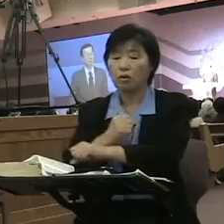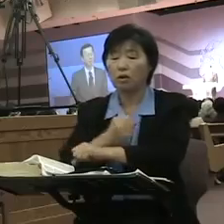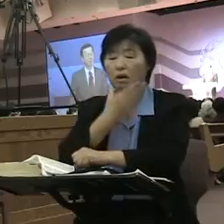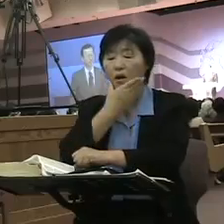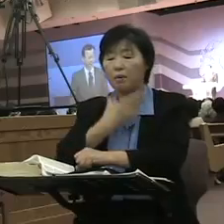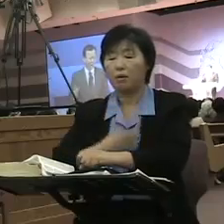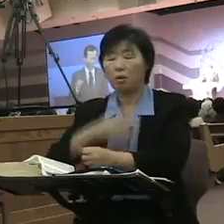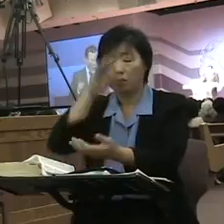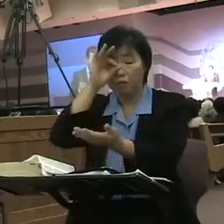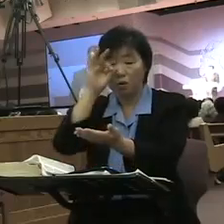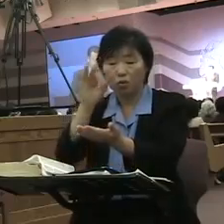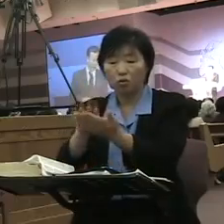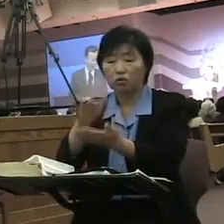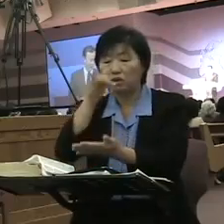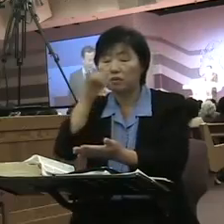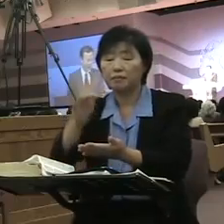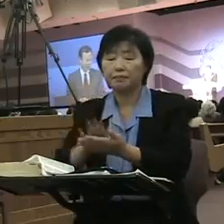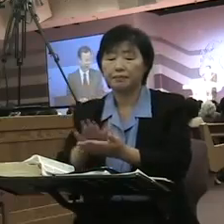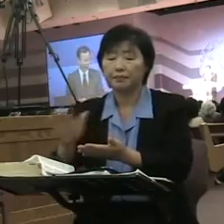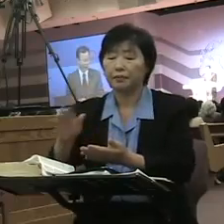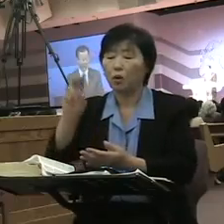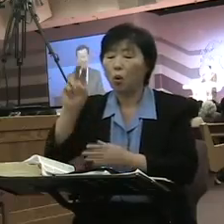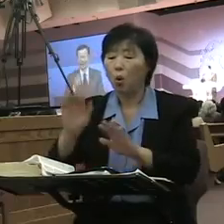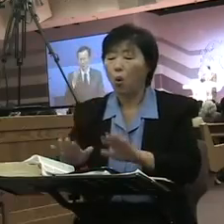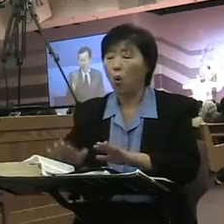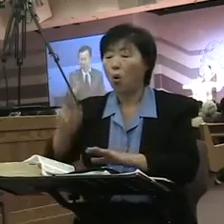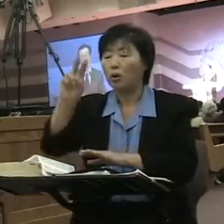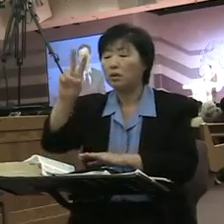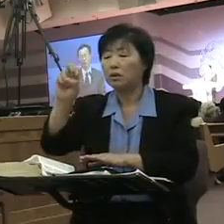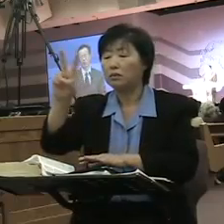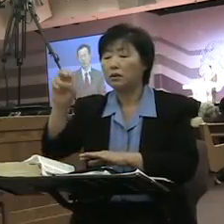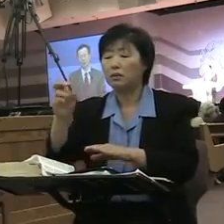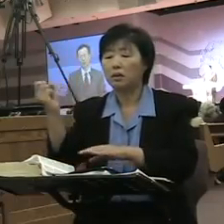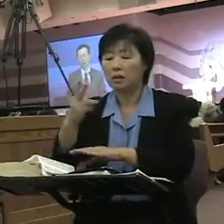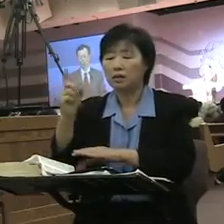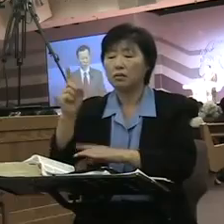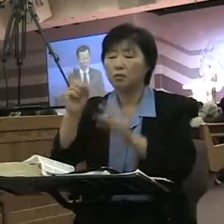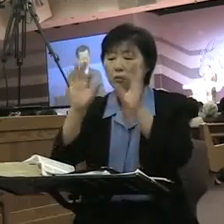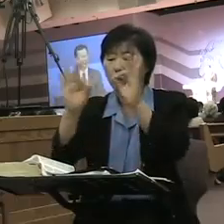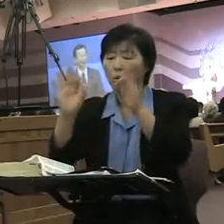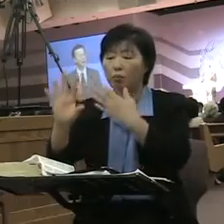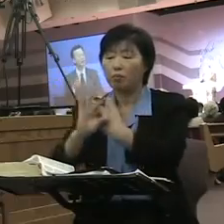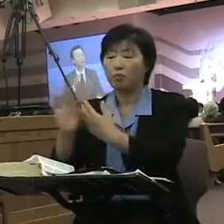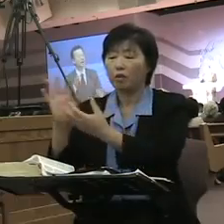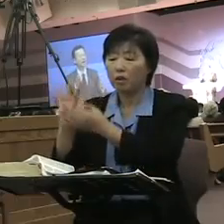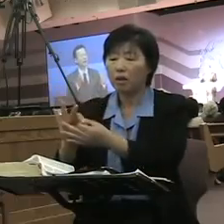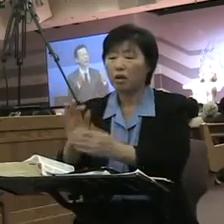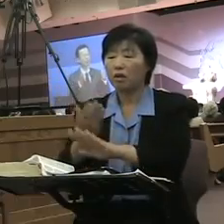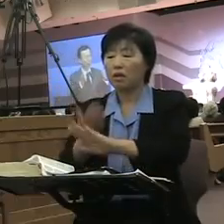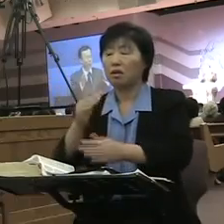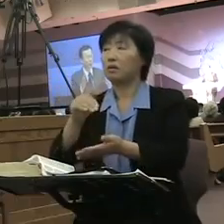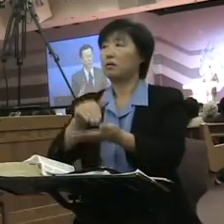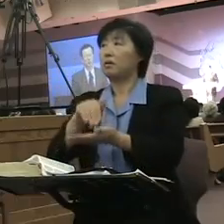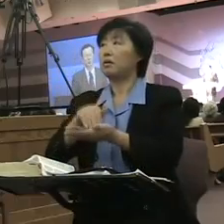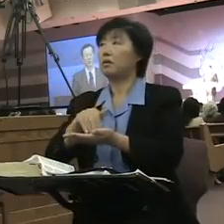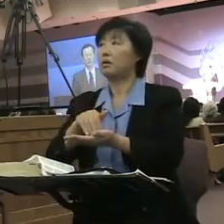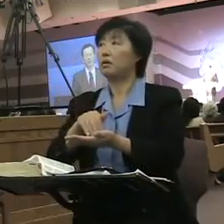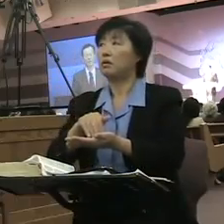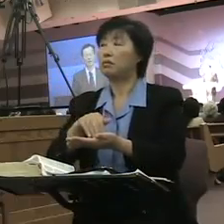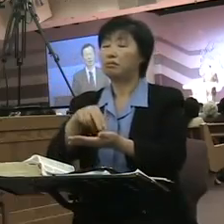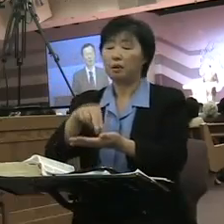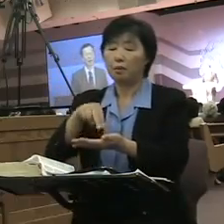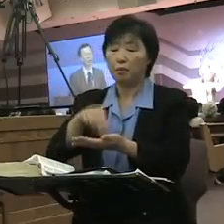있습니다. 오늘은 우리가 22장의 말씀을 다시 한번 보면서 오늘은 다른 입장에서 보고